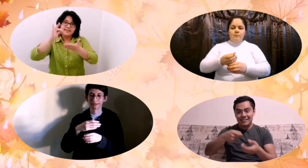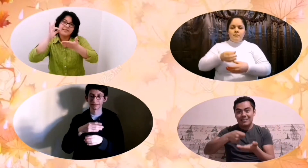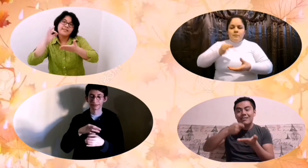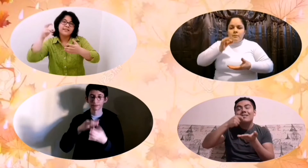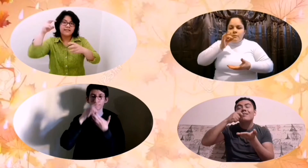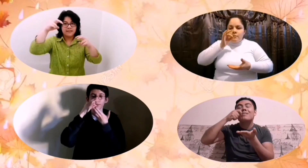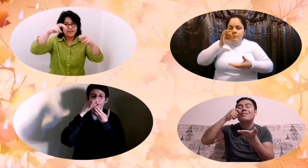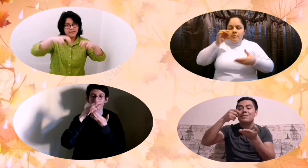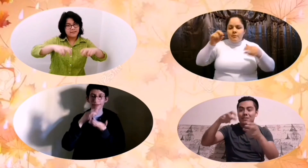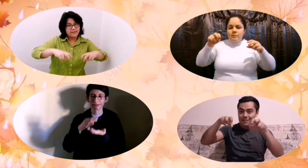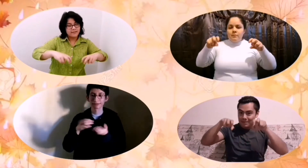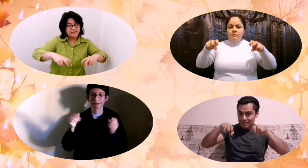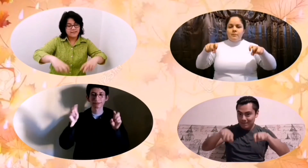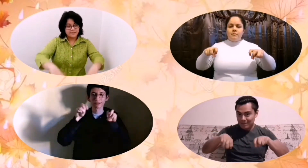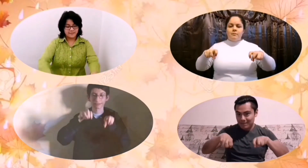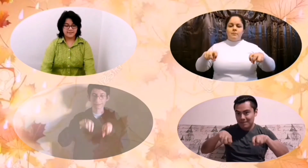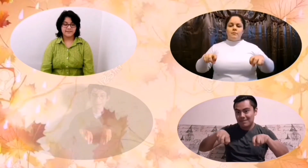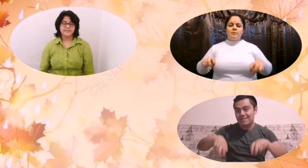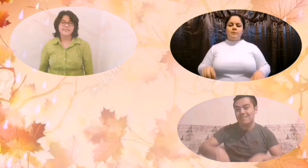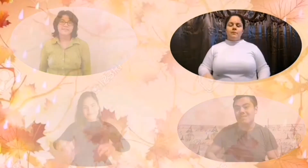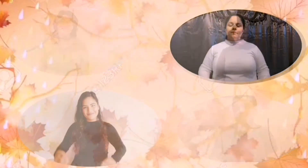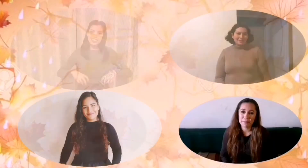en nuestro bar.